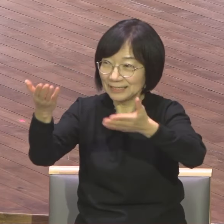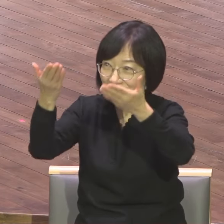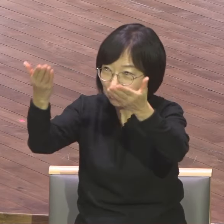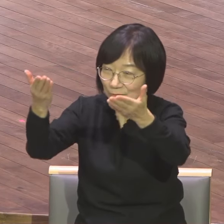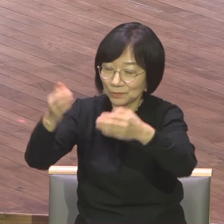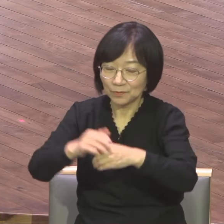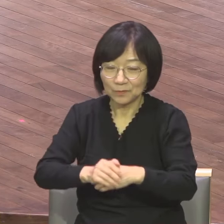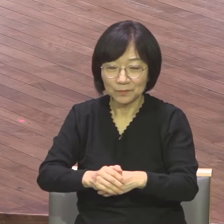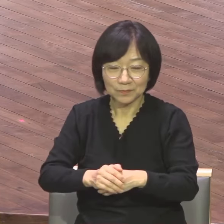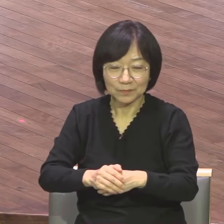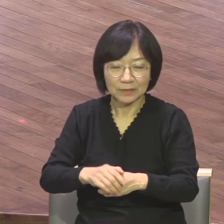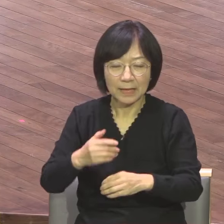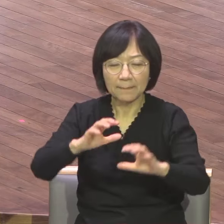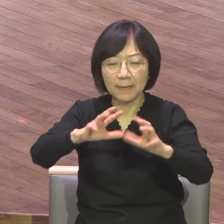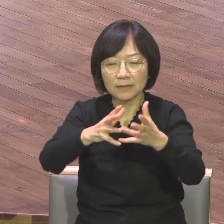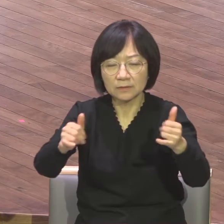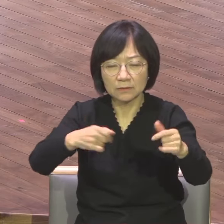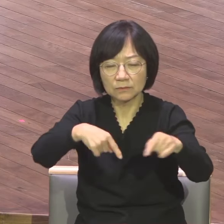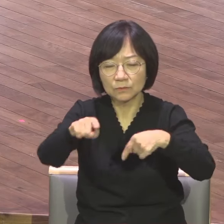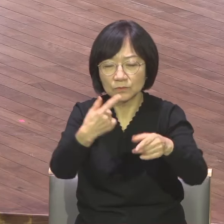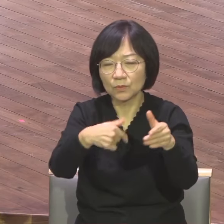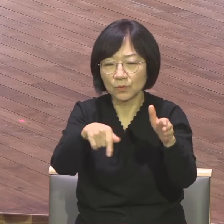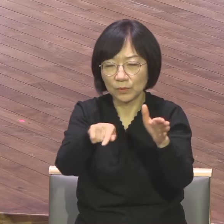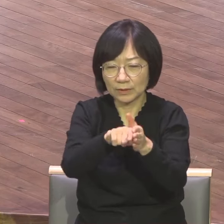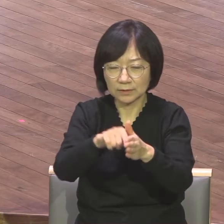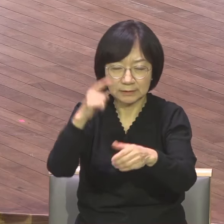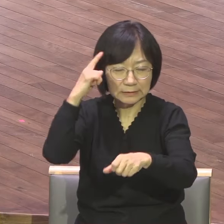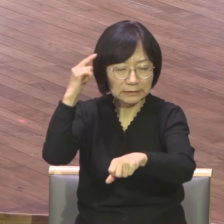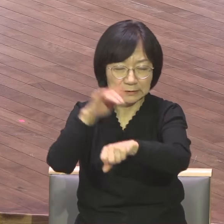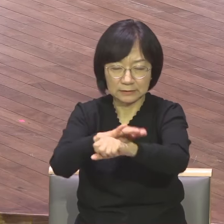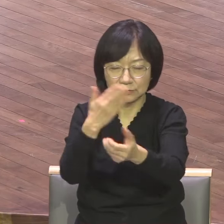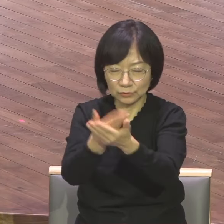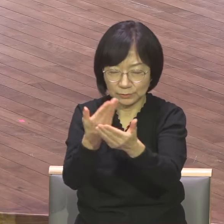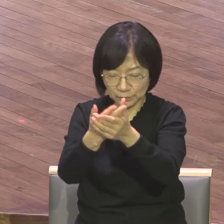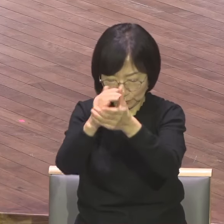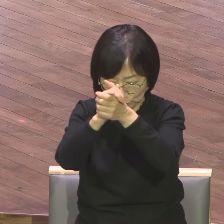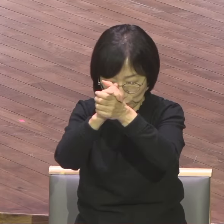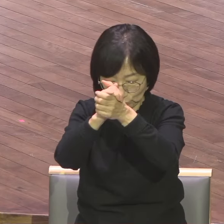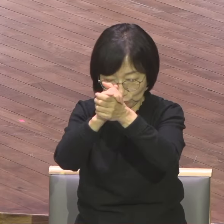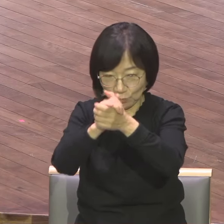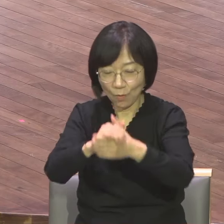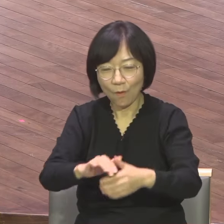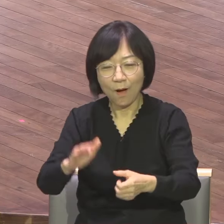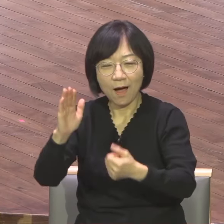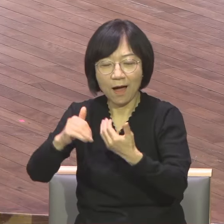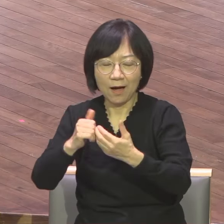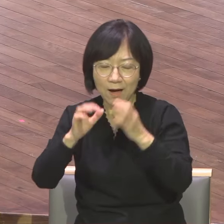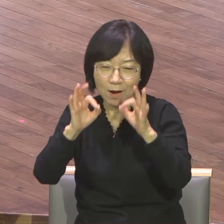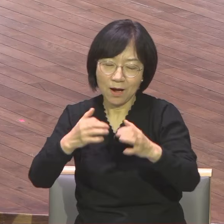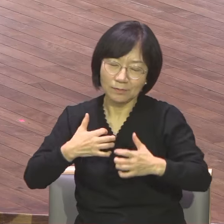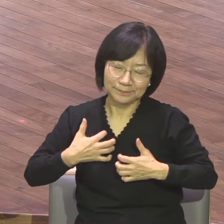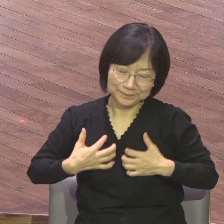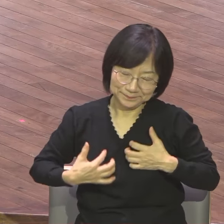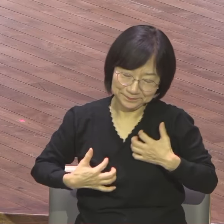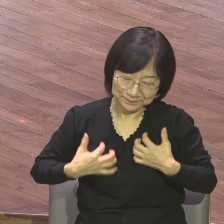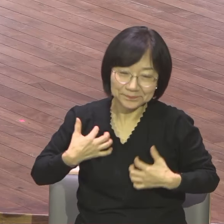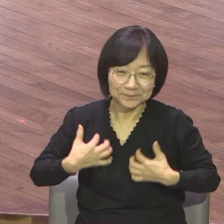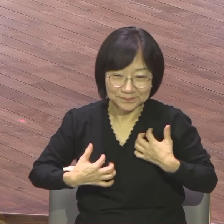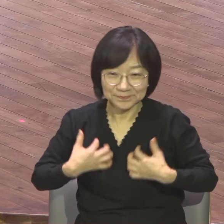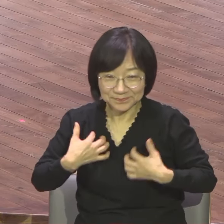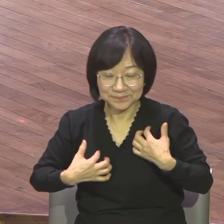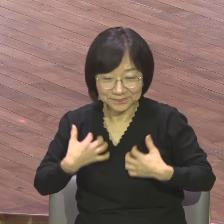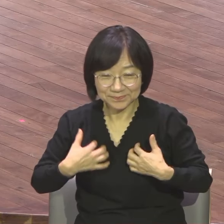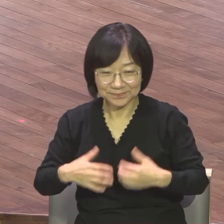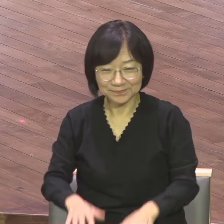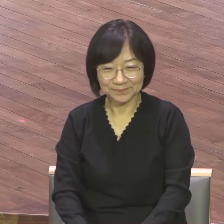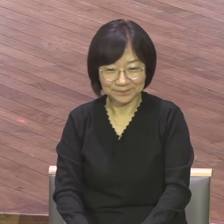이 백성을 통치할 수 있는 그런 이 인도를 받겠다. 그래서 하나님이 꿈에